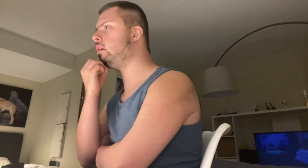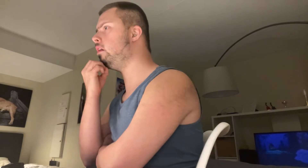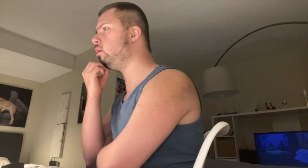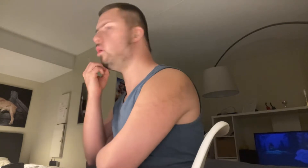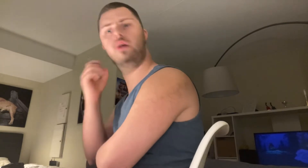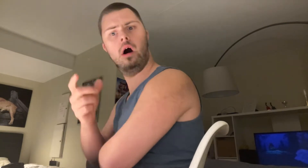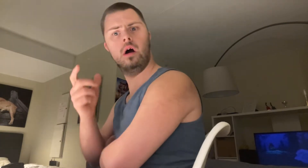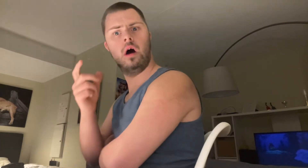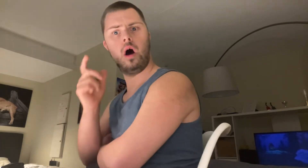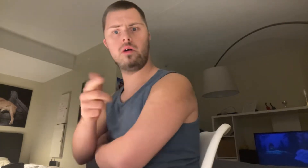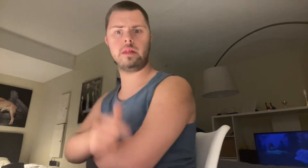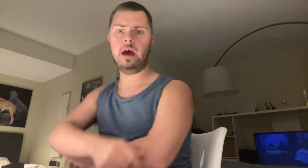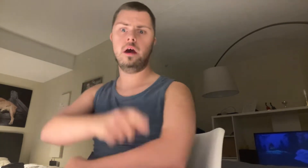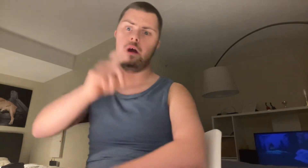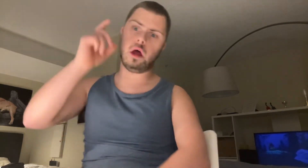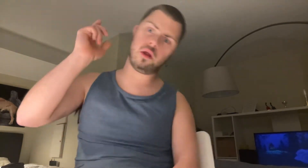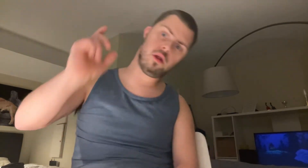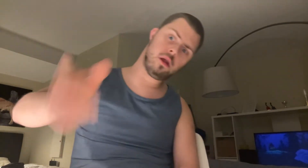237. Ja, just det.